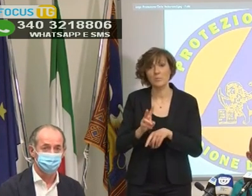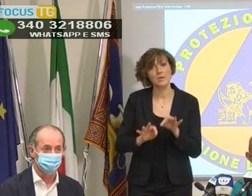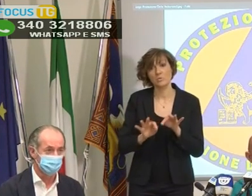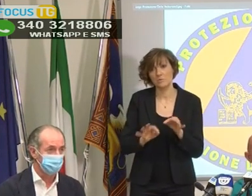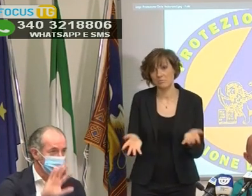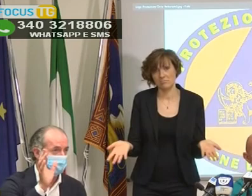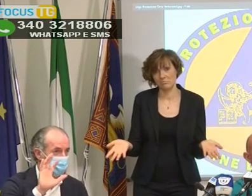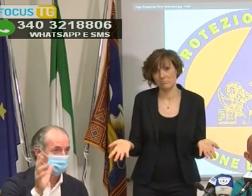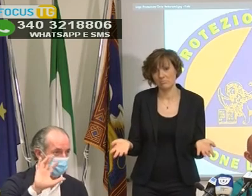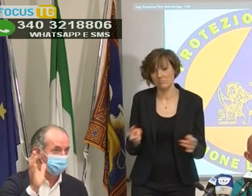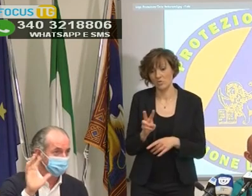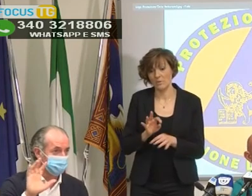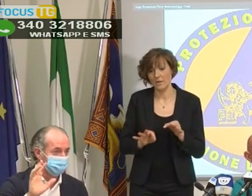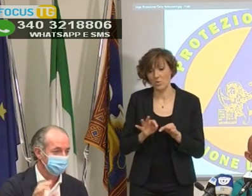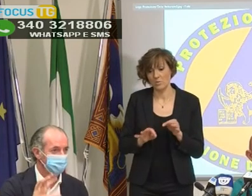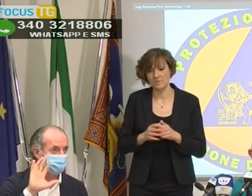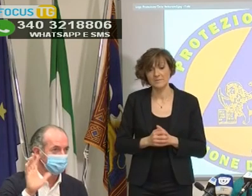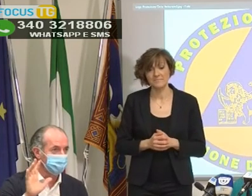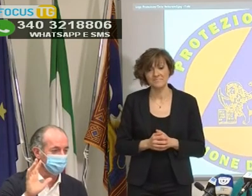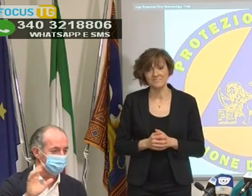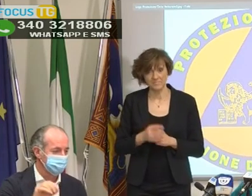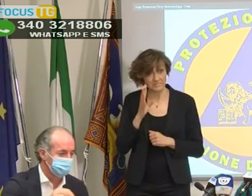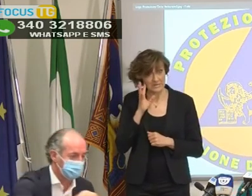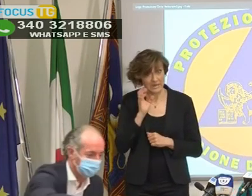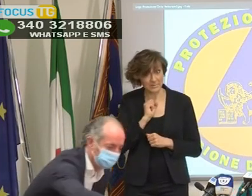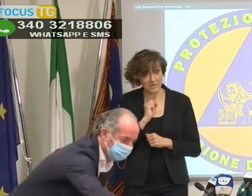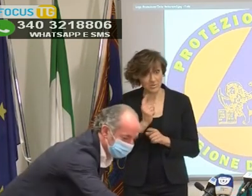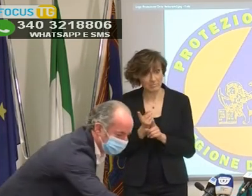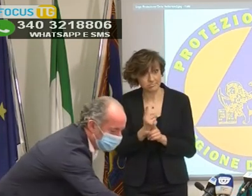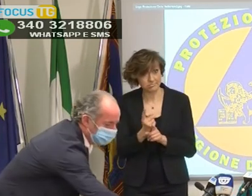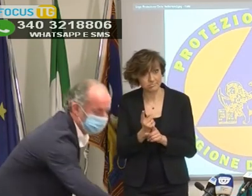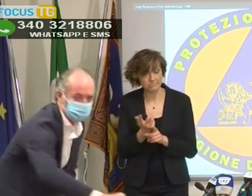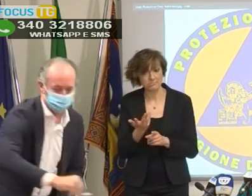Questa qui è la, potete già controllare che c'è la reazione.